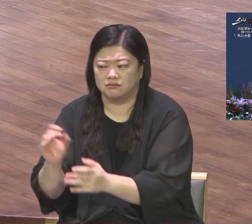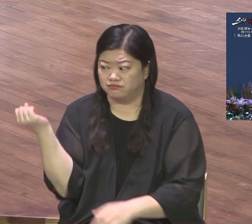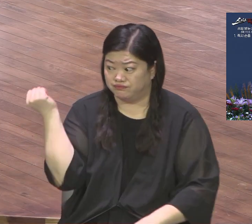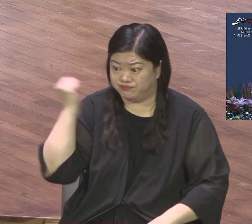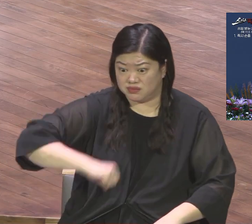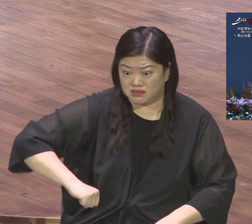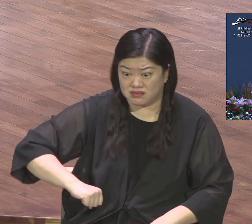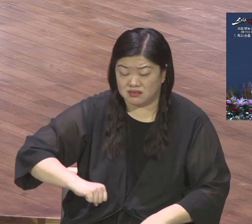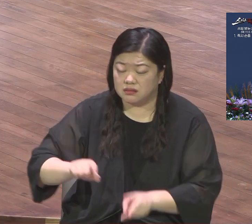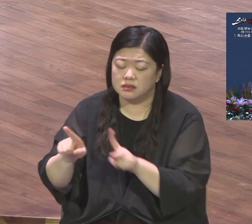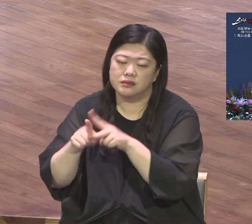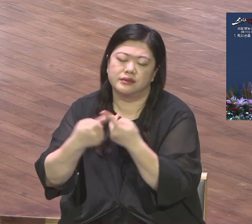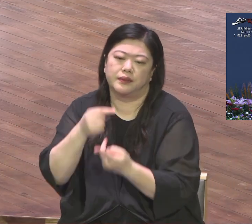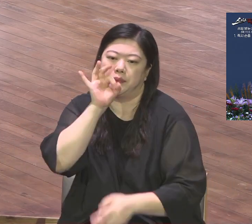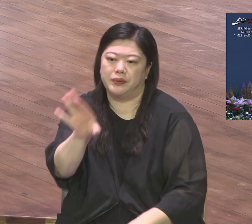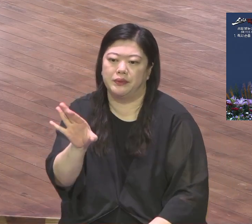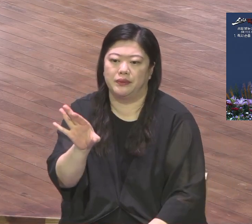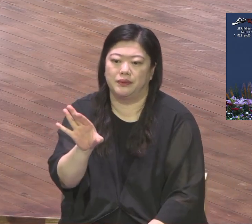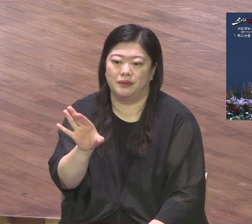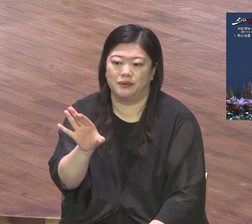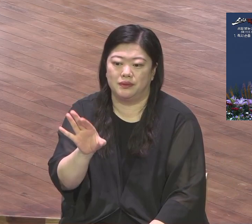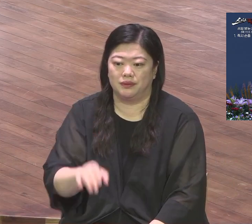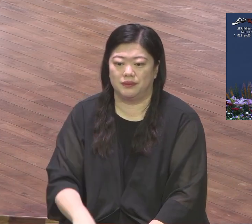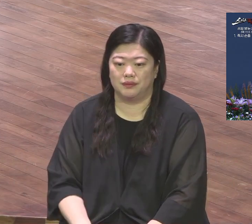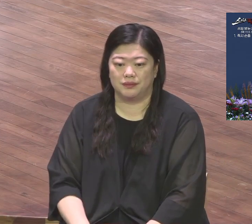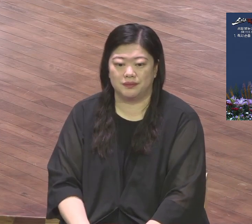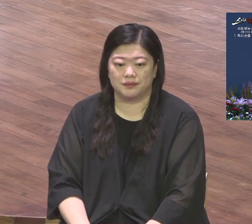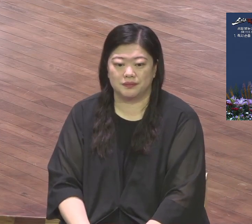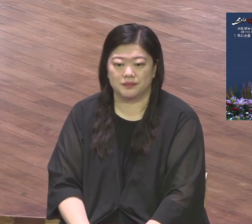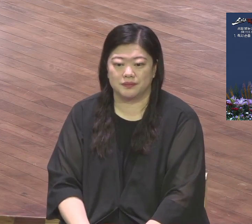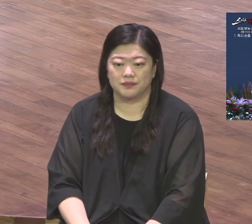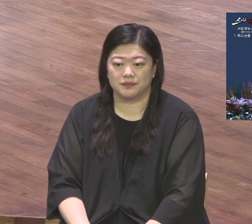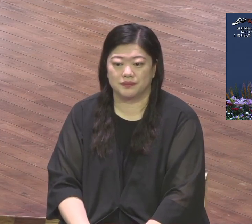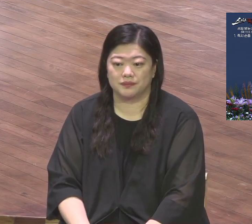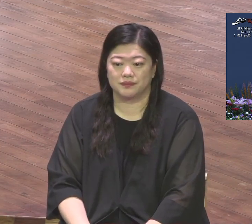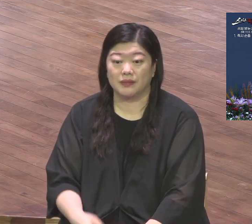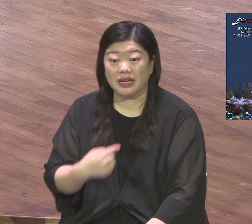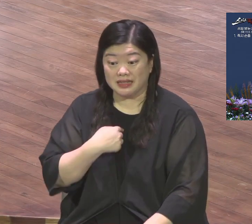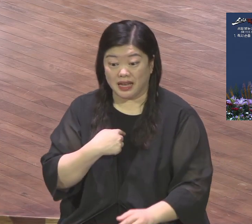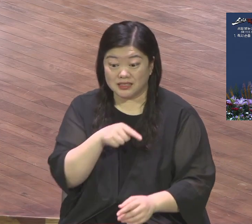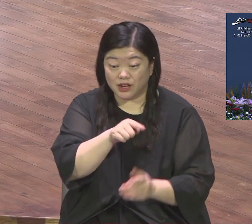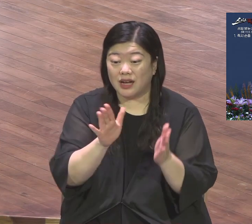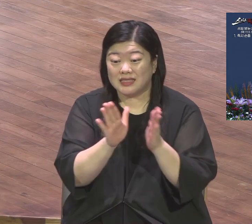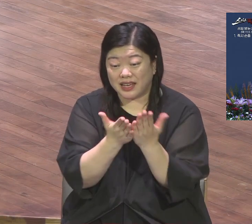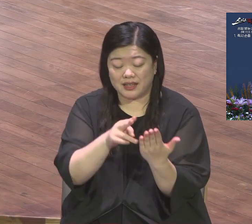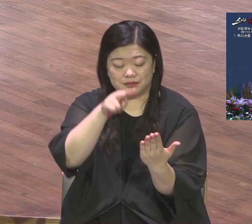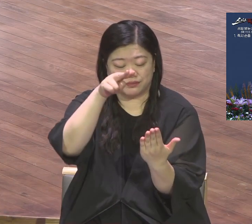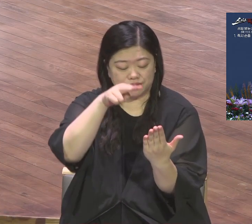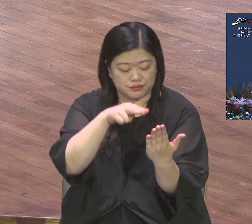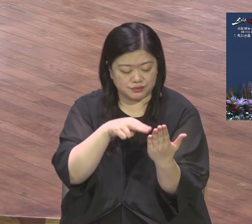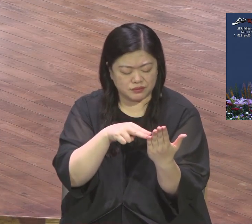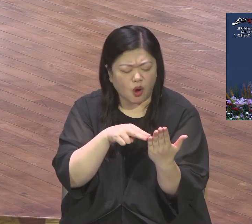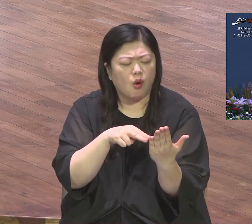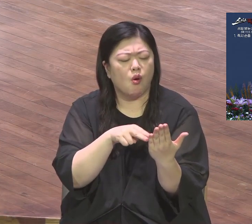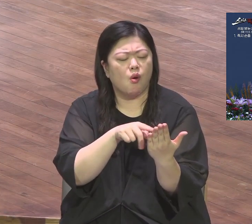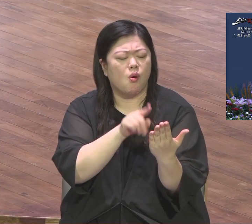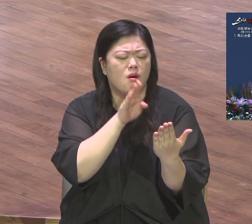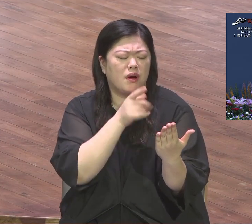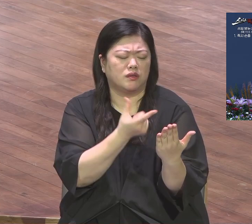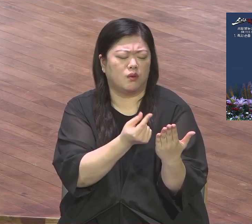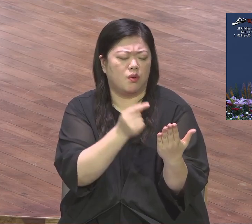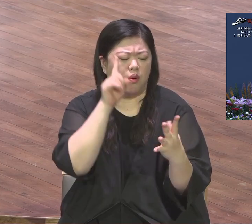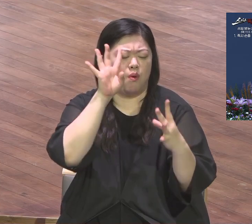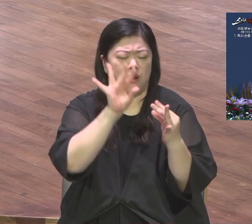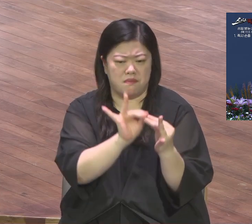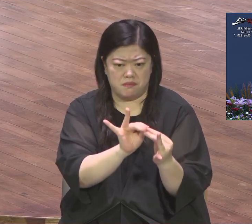순종할 때 깨달아집니다. 아, 그렇구나. 저도 이것을 평생 체험하고